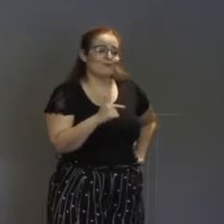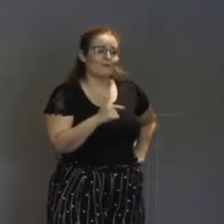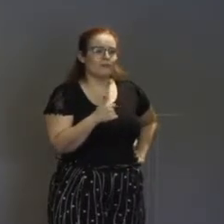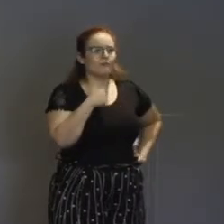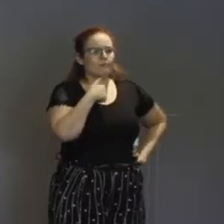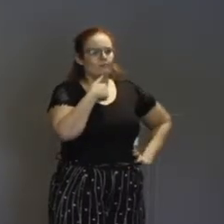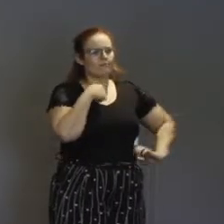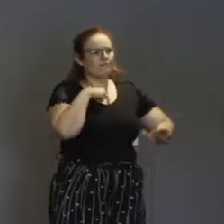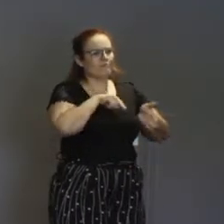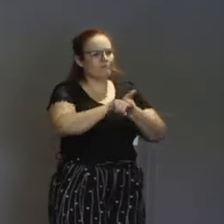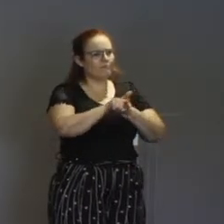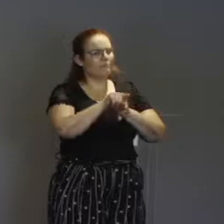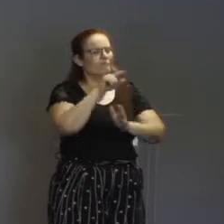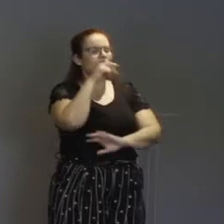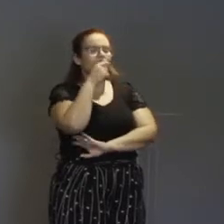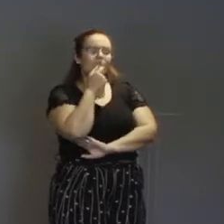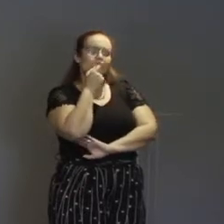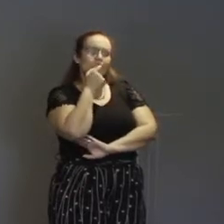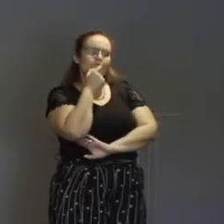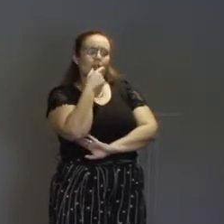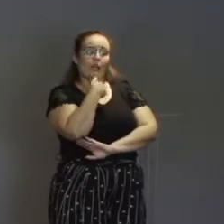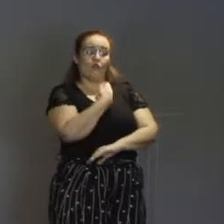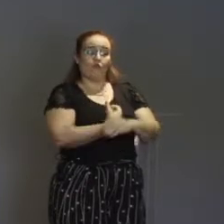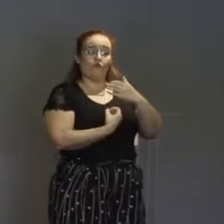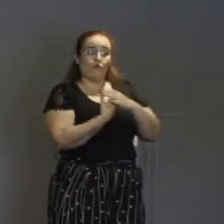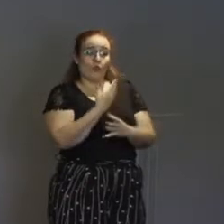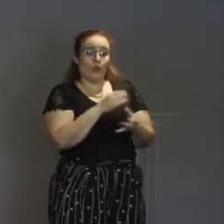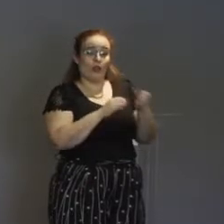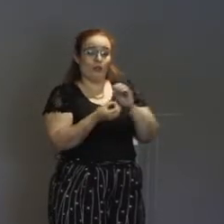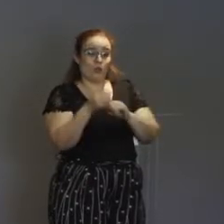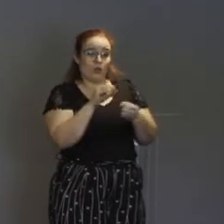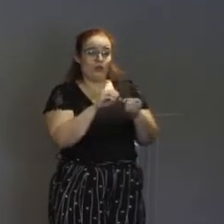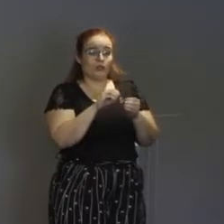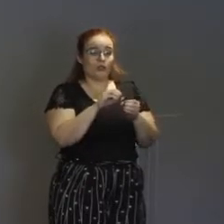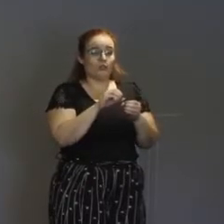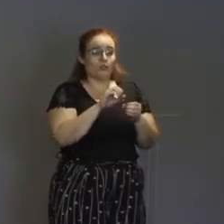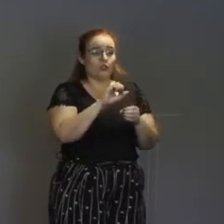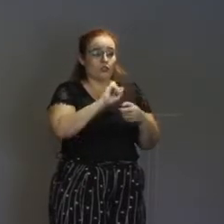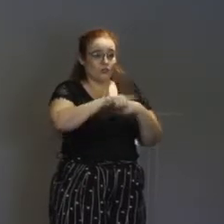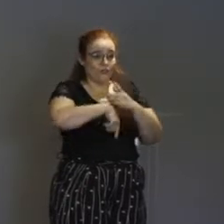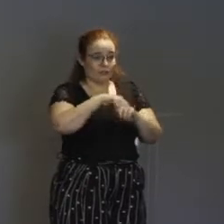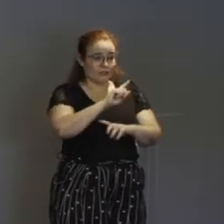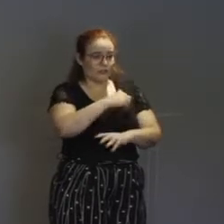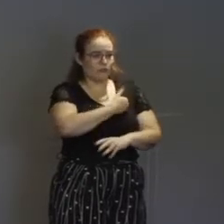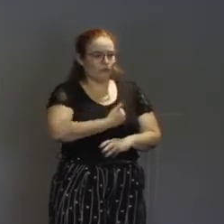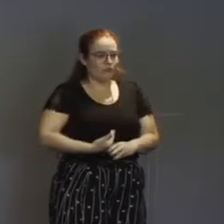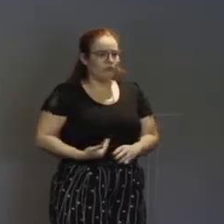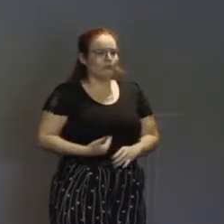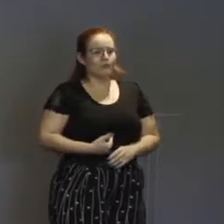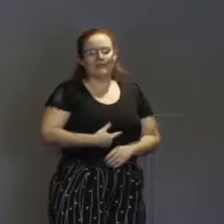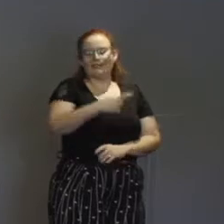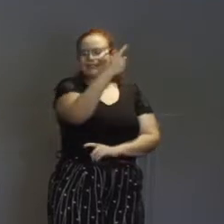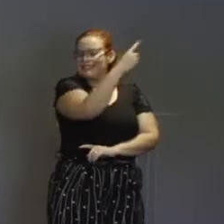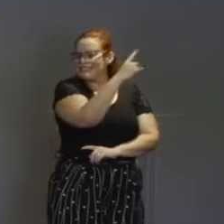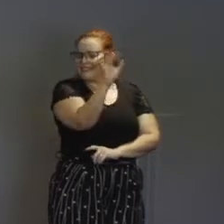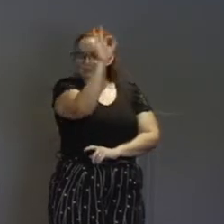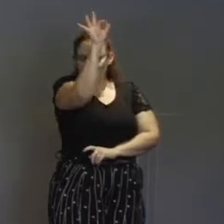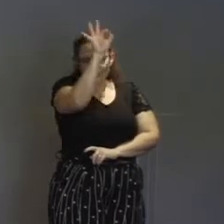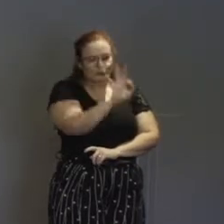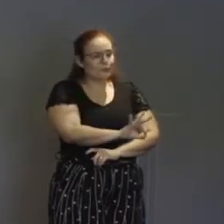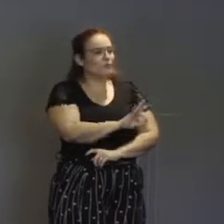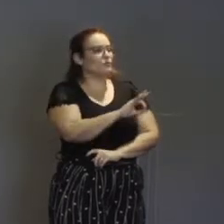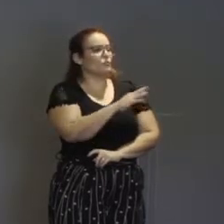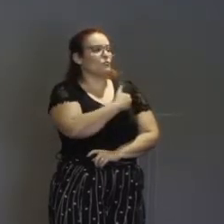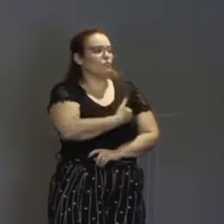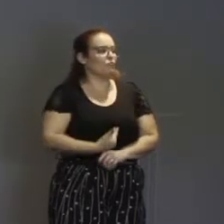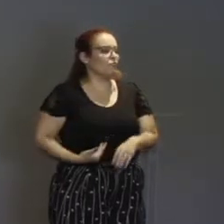que sou um laboratório, eu trabalho no laboratório, sou fundadora, sou coordenadora de um laboratório de inovação em governo, que é 100% público, a gente não tem nenhum recurso